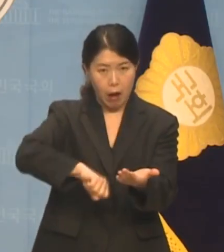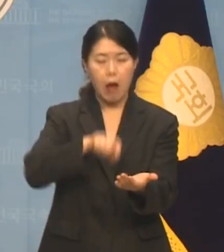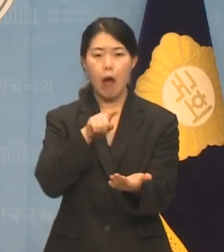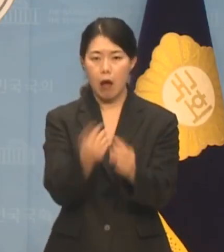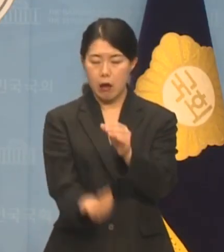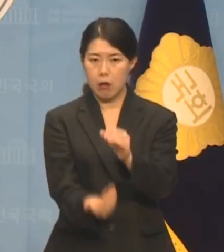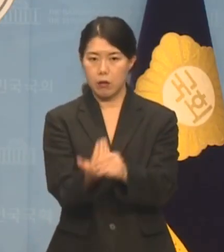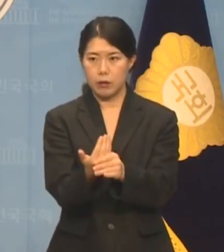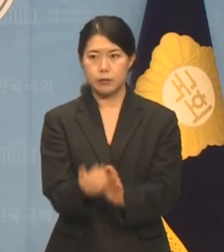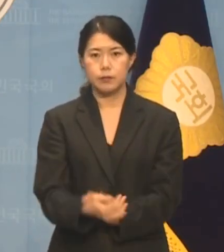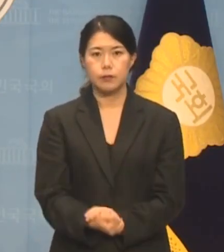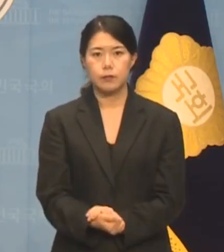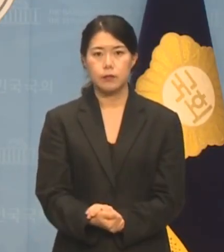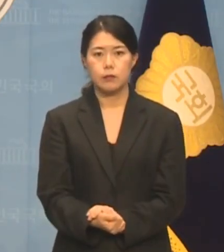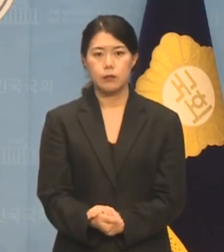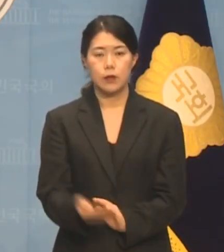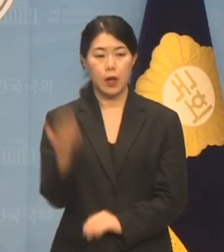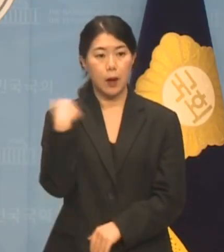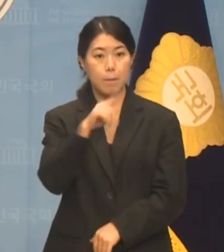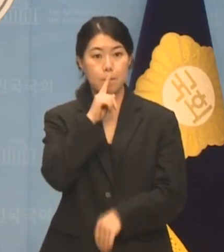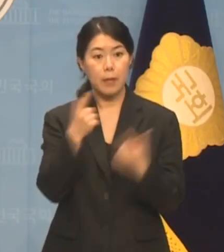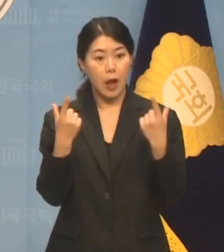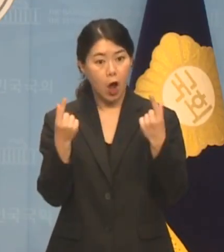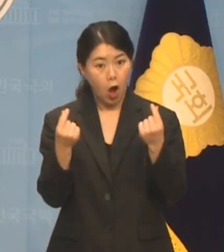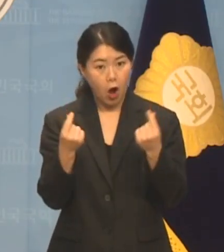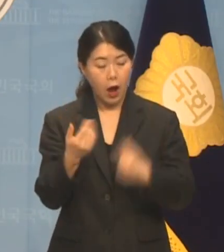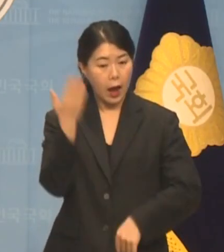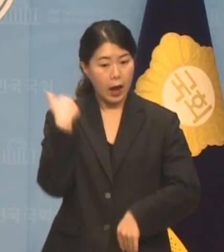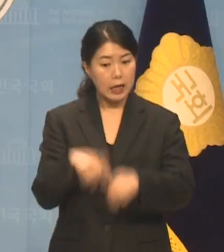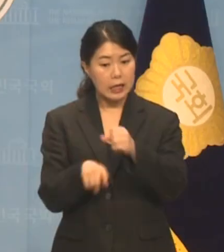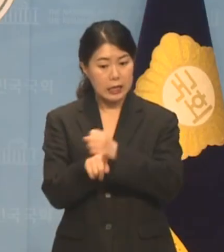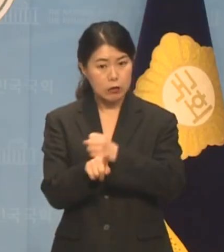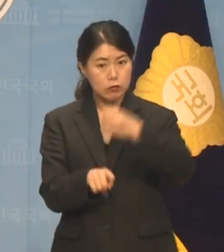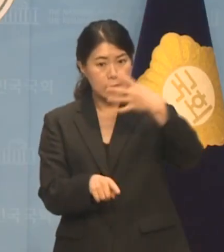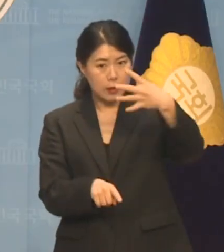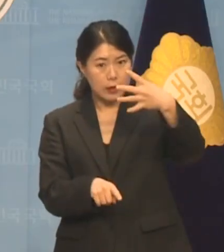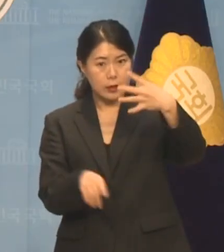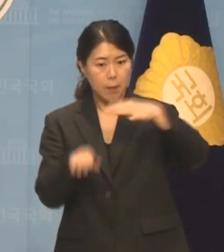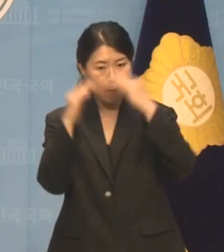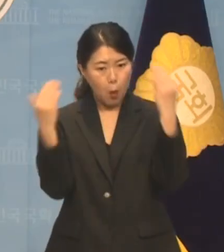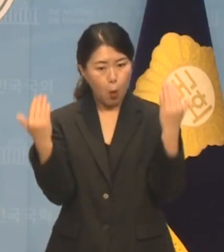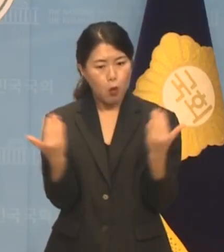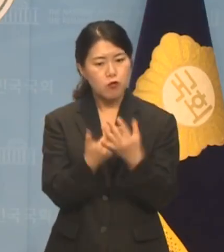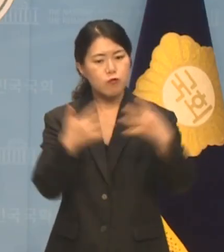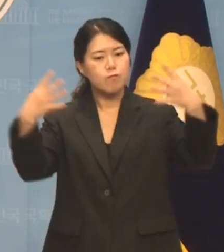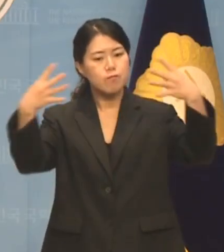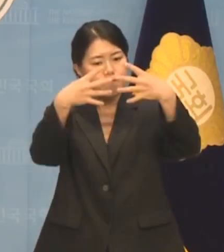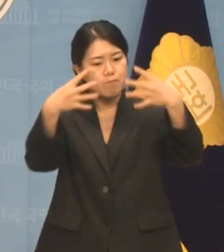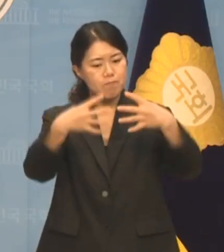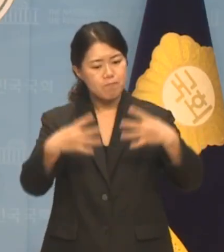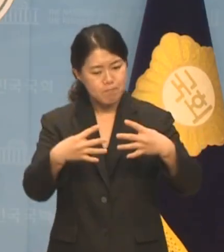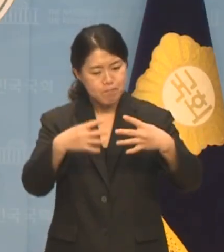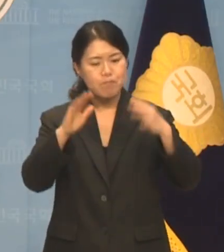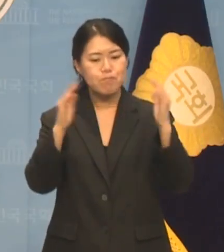사건은 앞서 말씀드린 4가지 요건을 모두 충족하고 있으므로